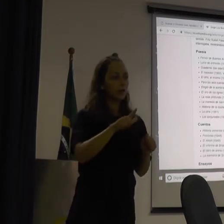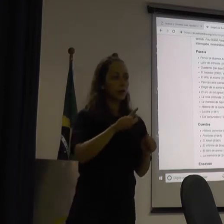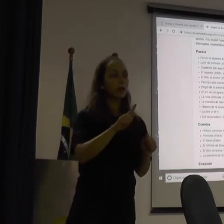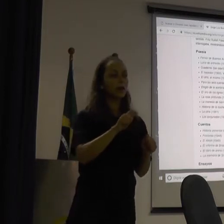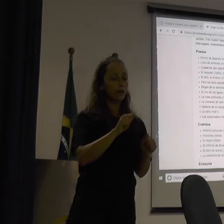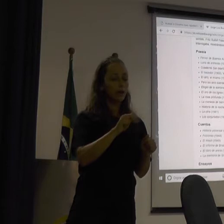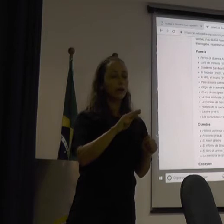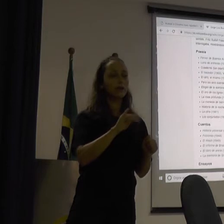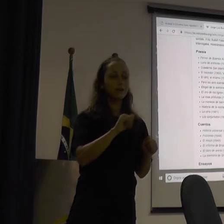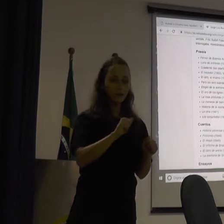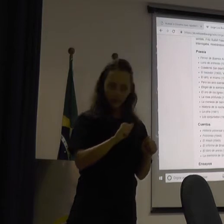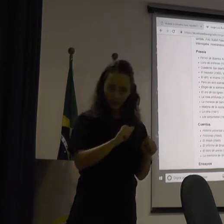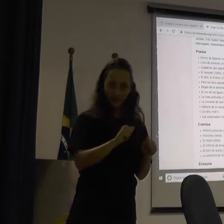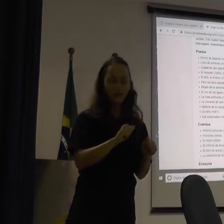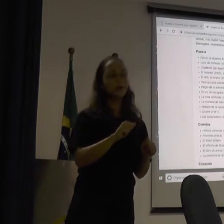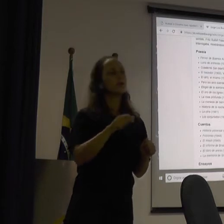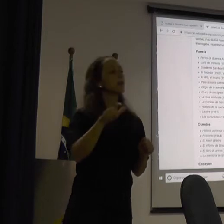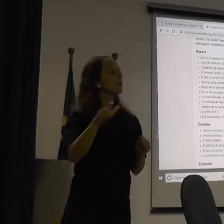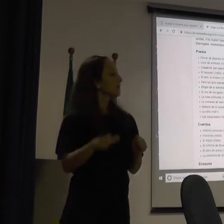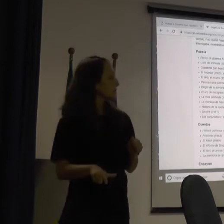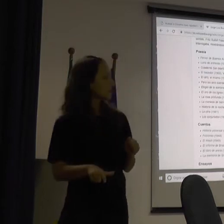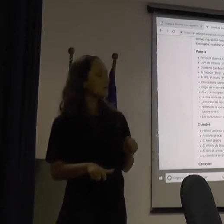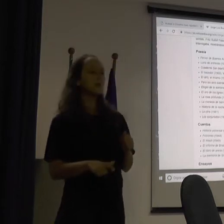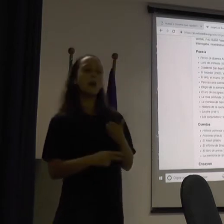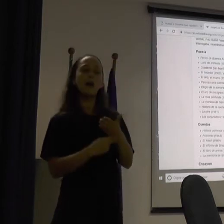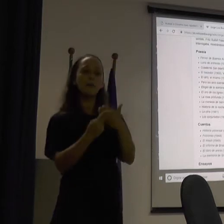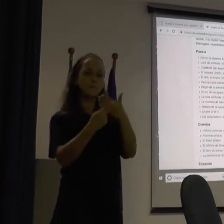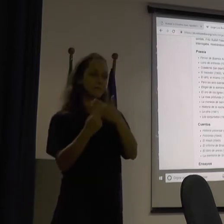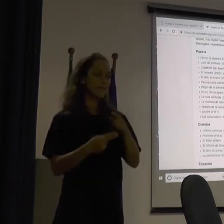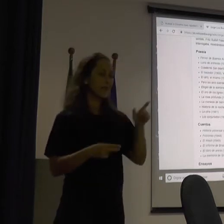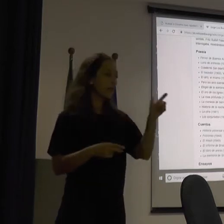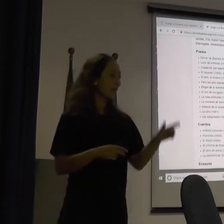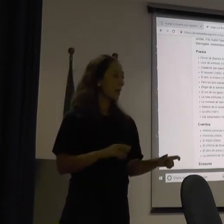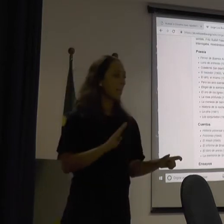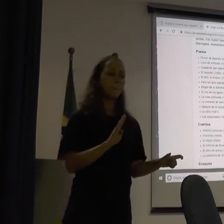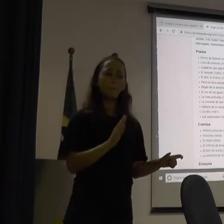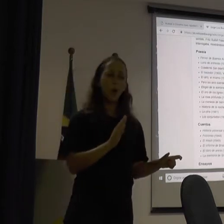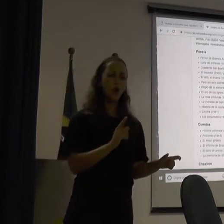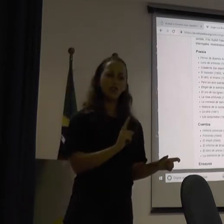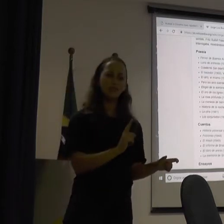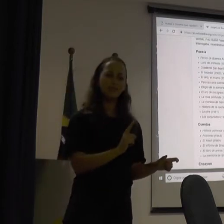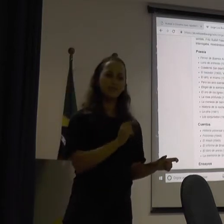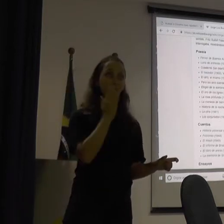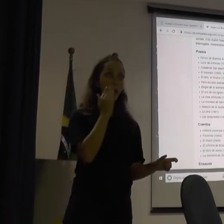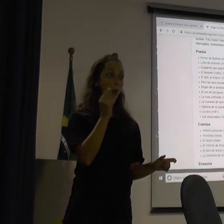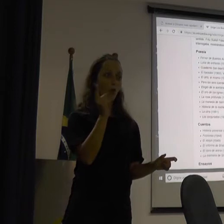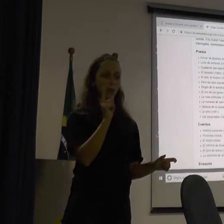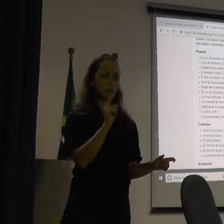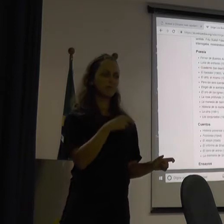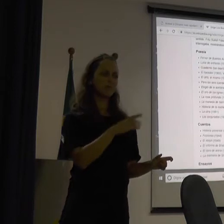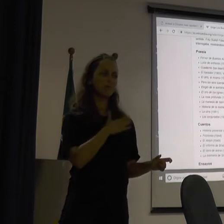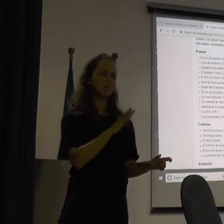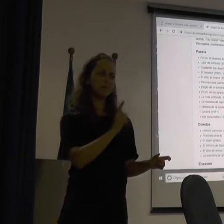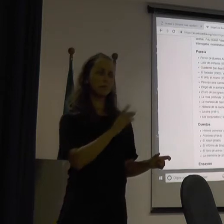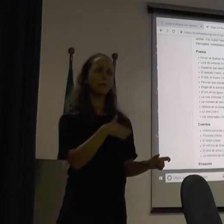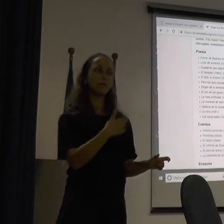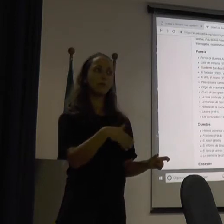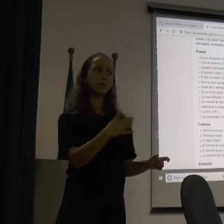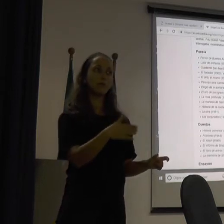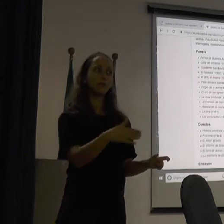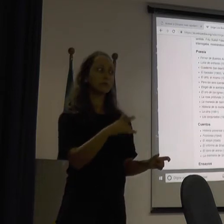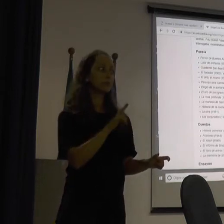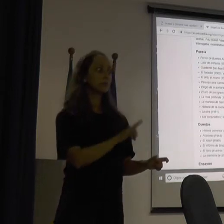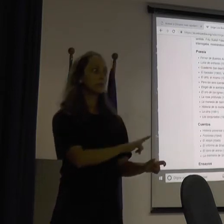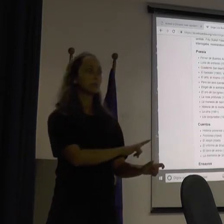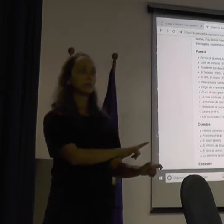ao César Vallejo, e o Borges não era. E depois eu fiquei totalmente apaixonado e comecei a usar cada vez mais. E durante